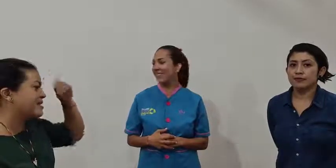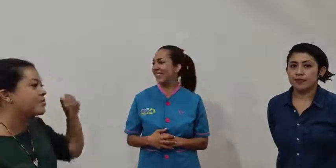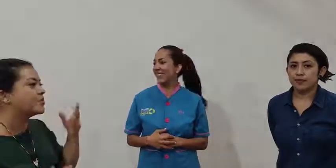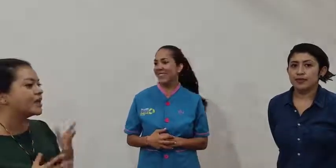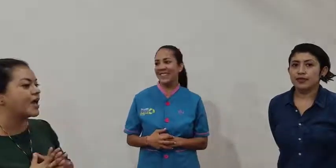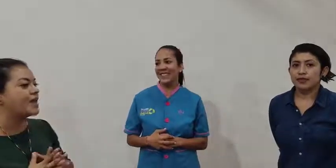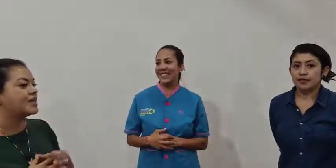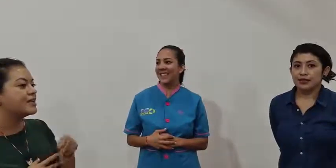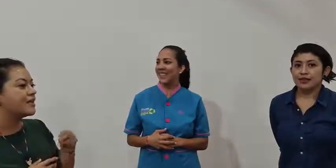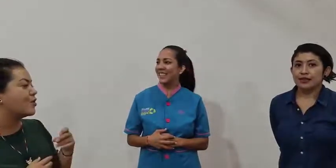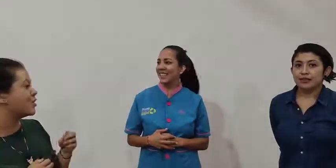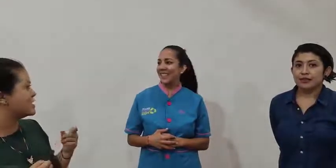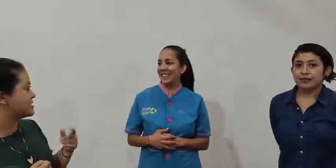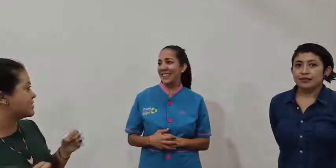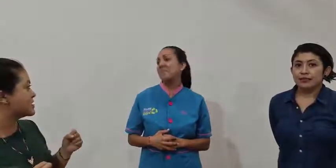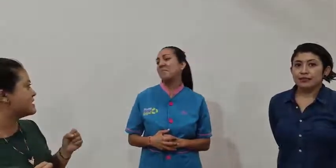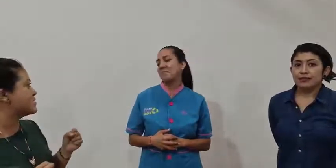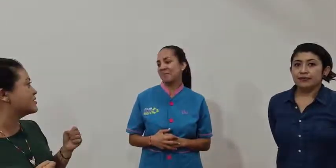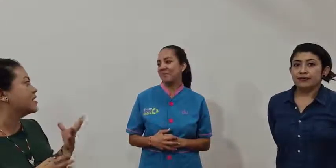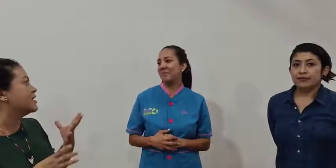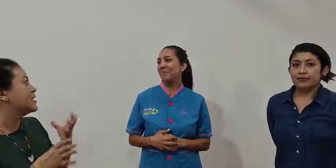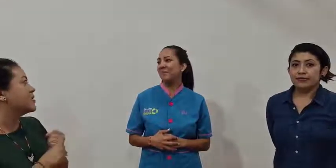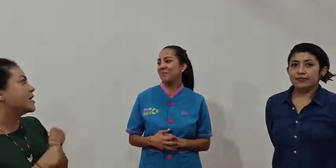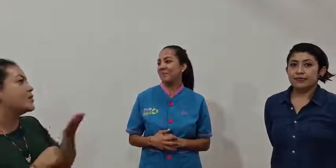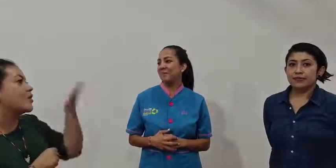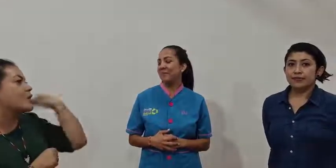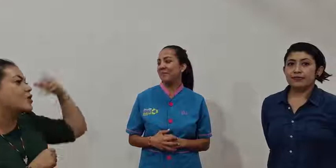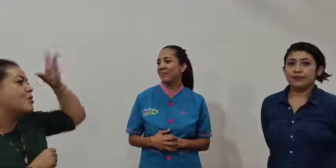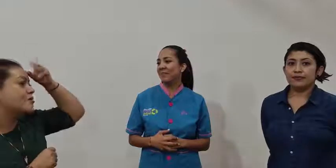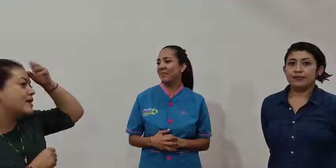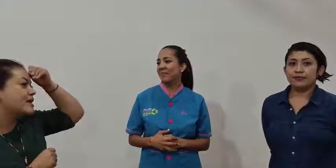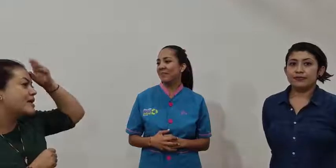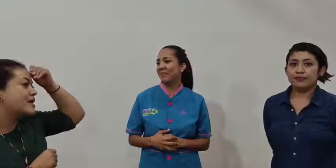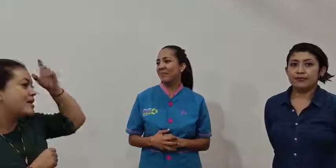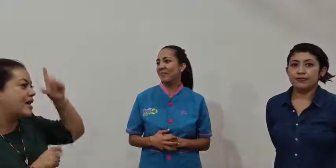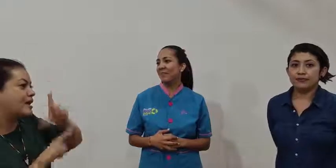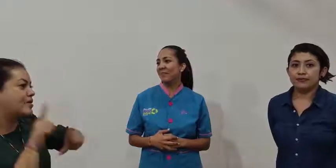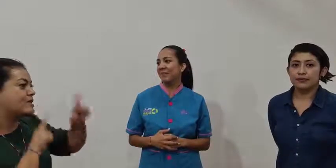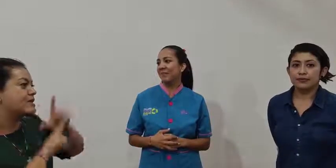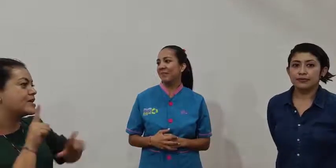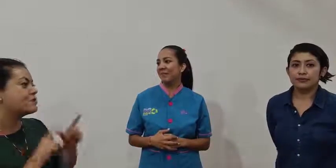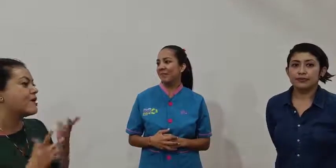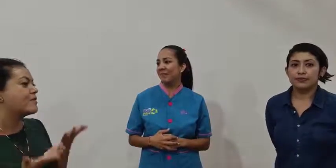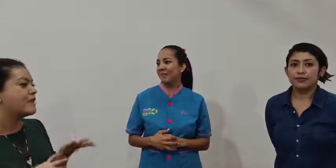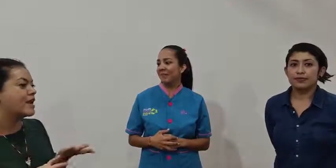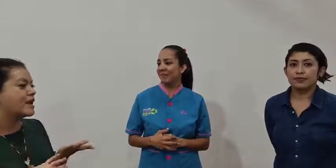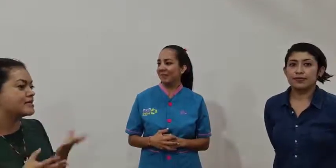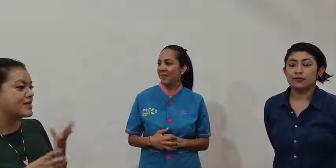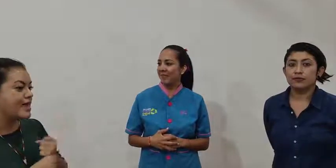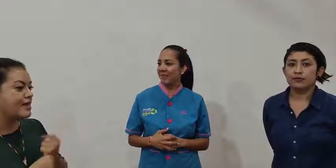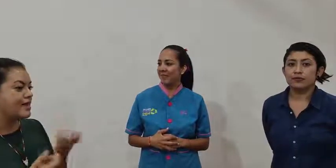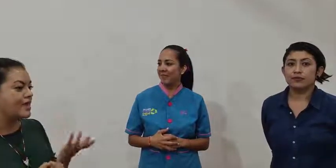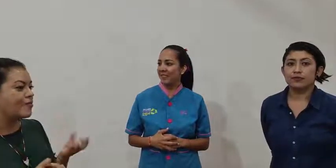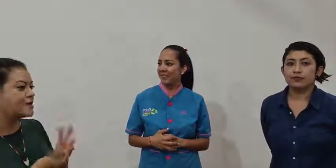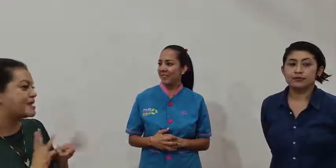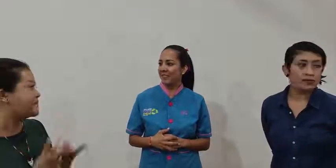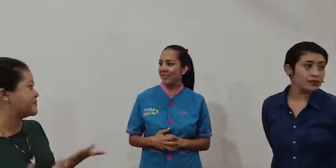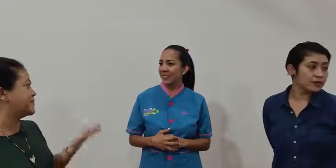aprendiendo porque hay neologismos que son, por ejemplo, cuando yo aprendí la lengua de señas no había la seña de WhatsApp, por